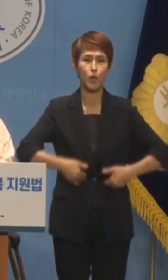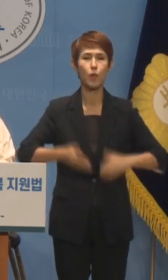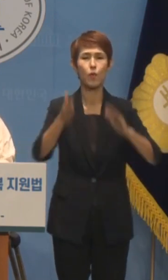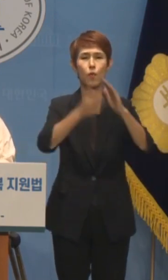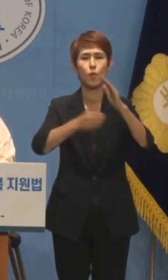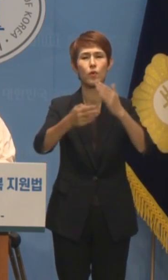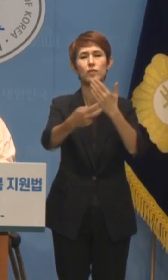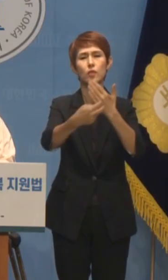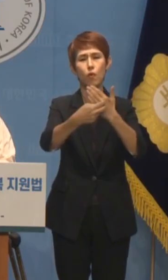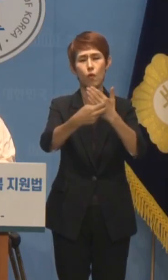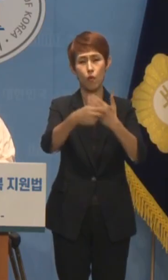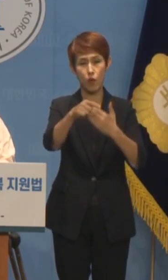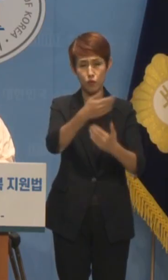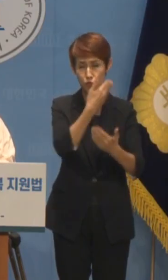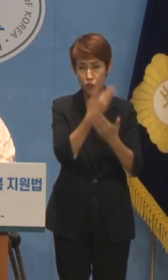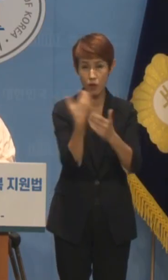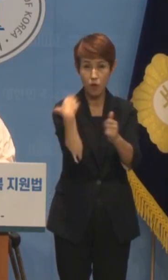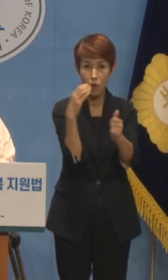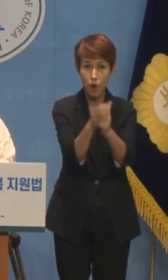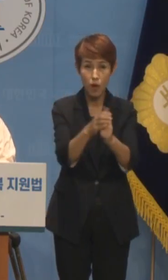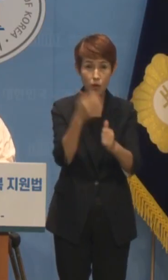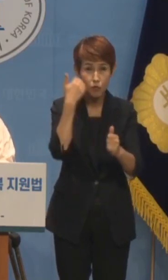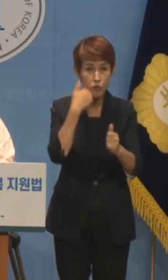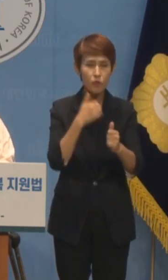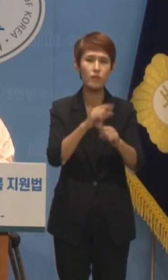공공의료의 중요한 역할을 하고 있는